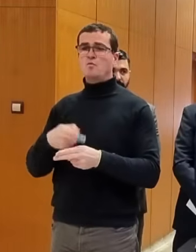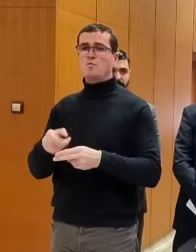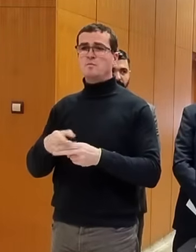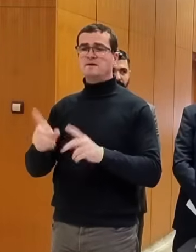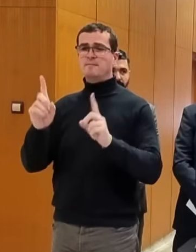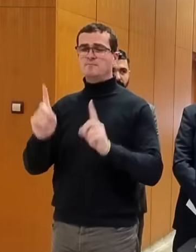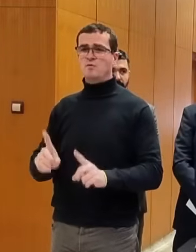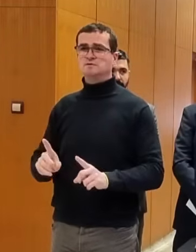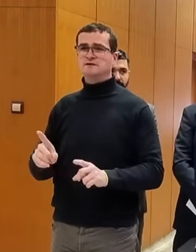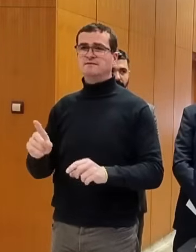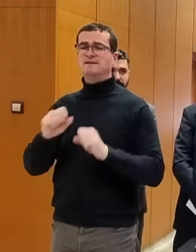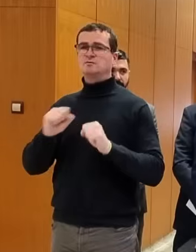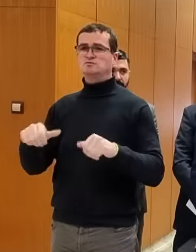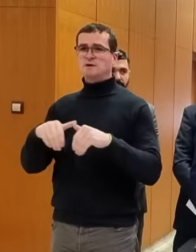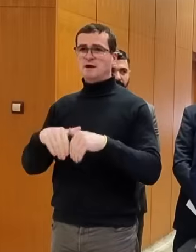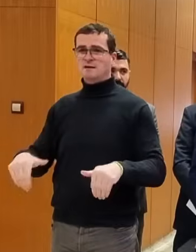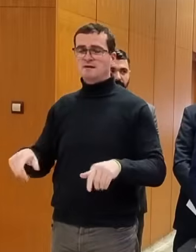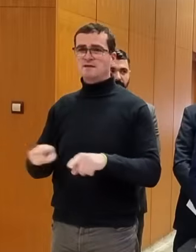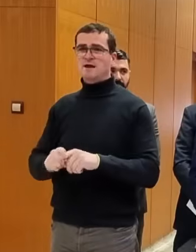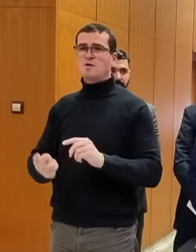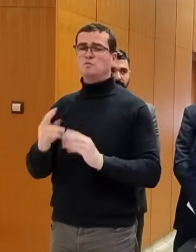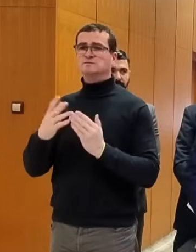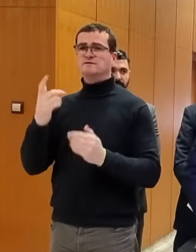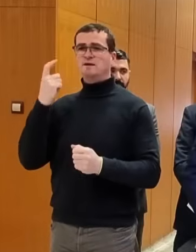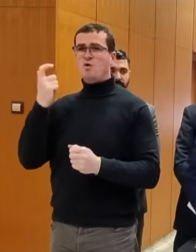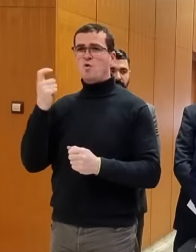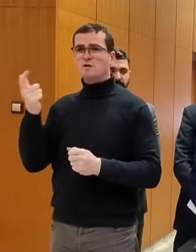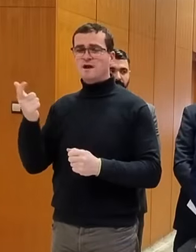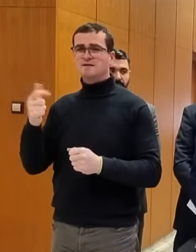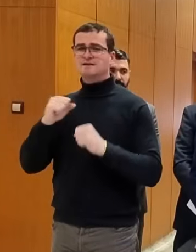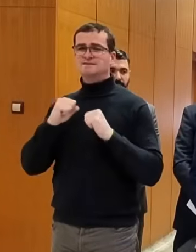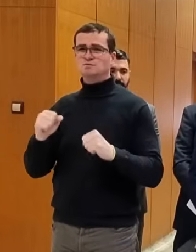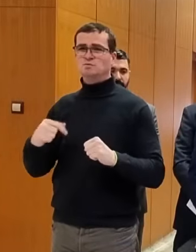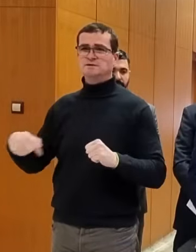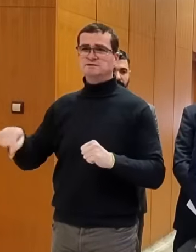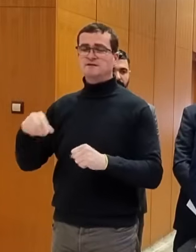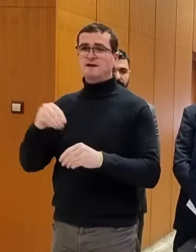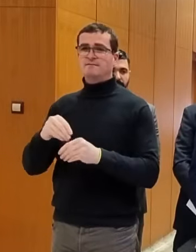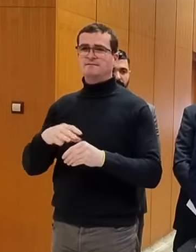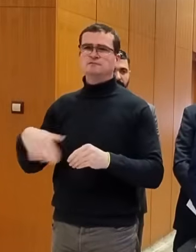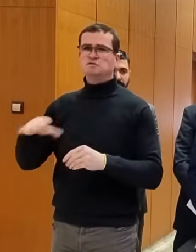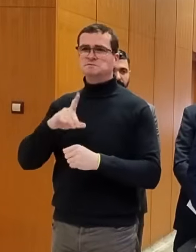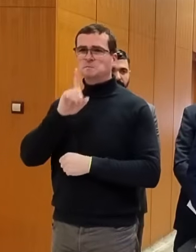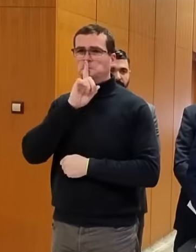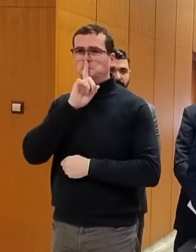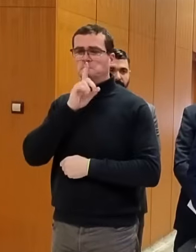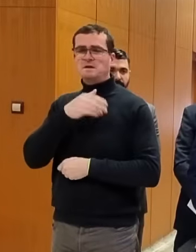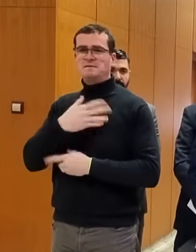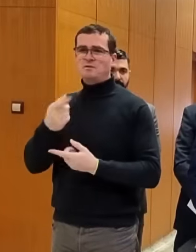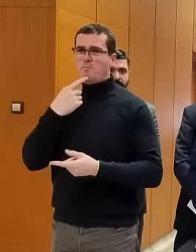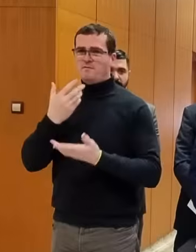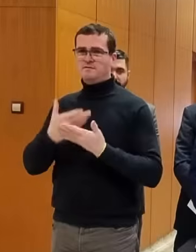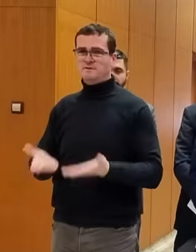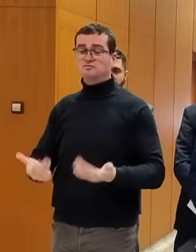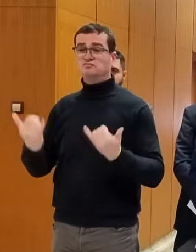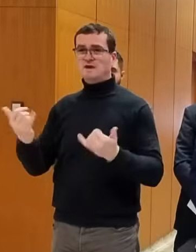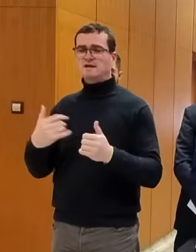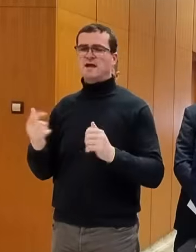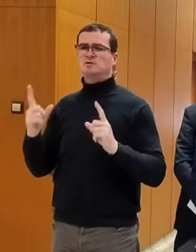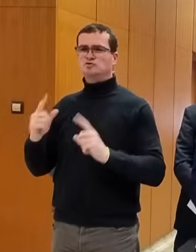úprav postavenia súdnej rady ako ústavného orgánu súdnictva a vtedy ste boli všetci ticho a nikto nič nepovedal.